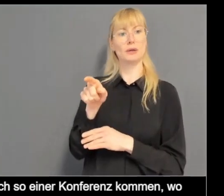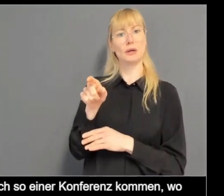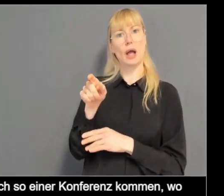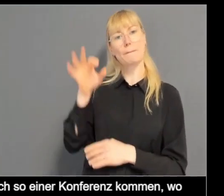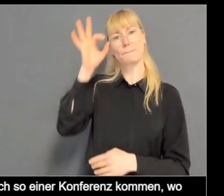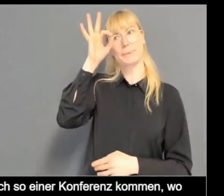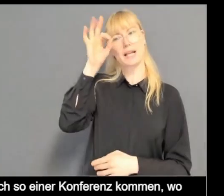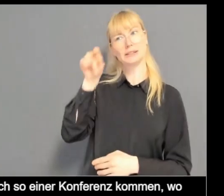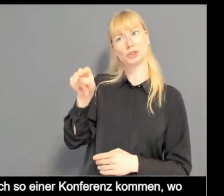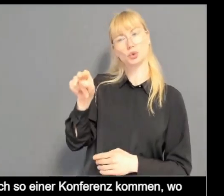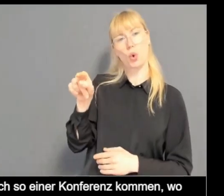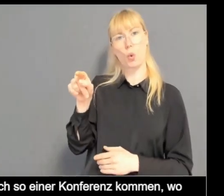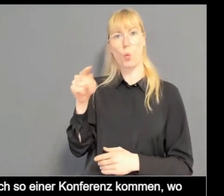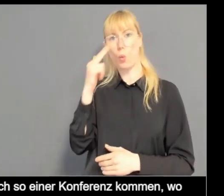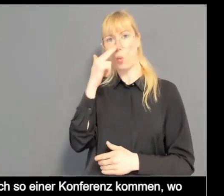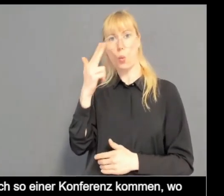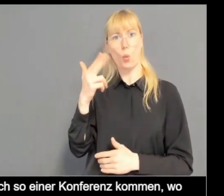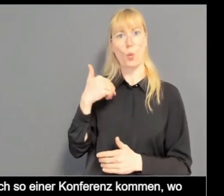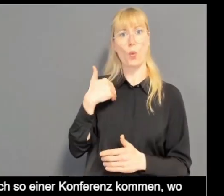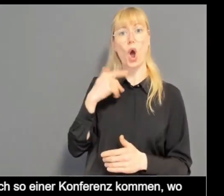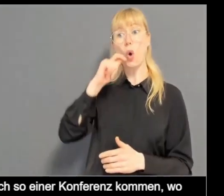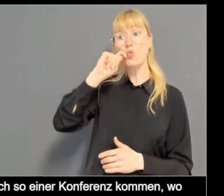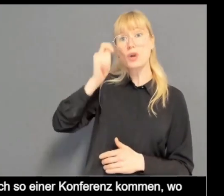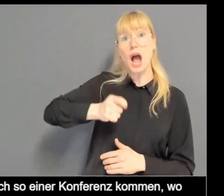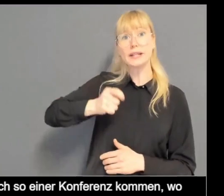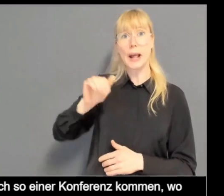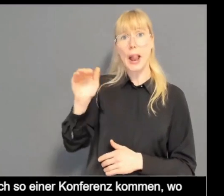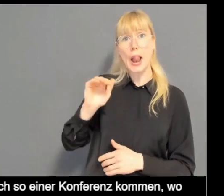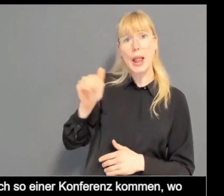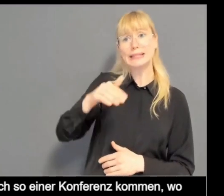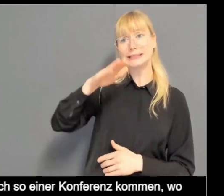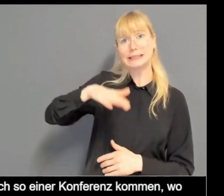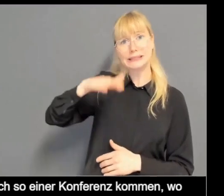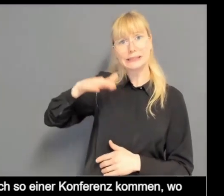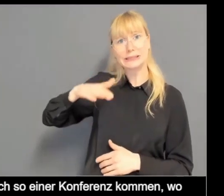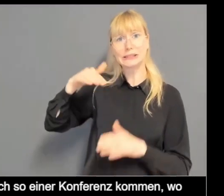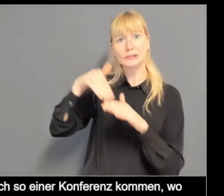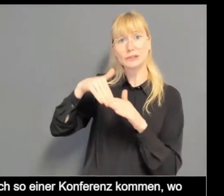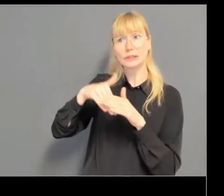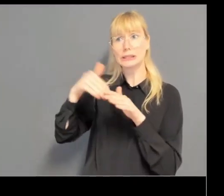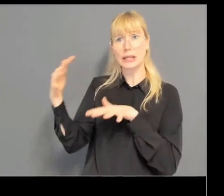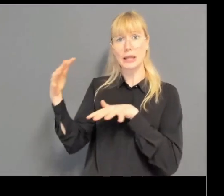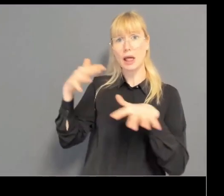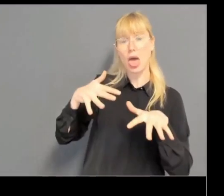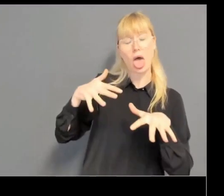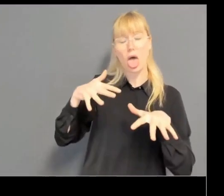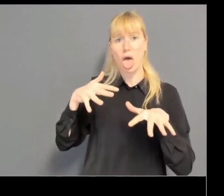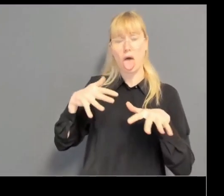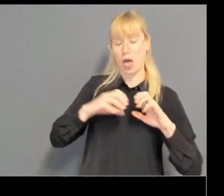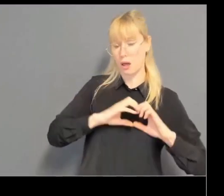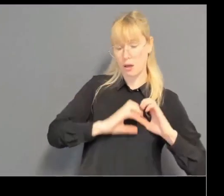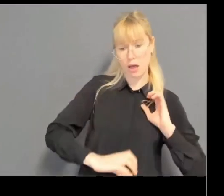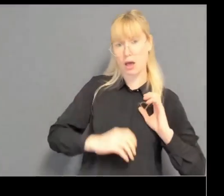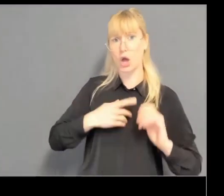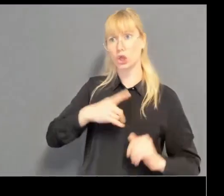Willkommensgruppen noch mal ein bisschen erläutern? Es werden ja jetzt demnächst wahrscheinlich viele ukrainische Kinder zu uns in den Unterricht gehen. Die sind traumatisiert, sprechen kein